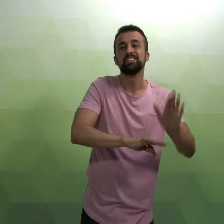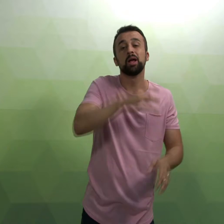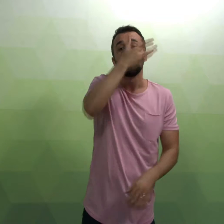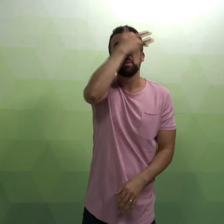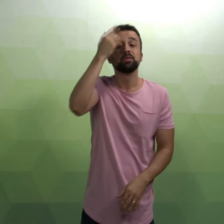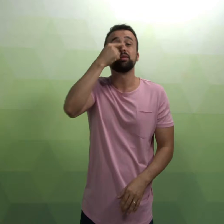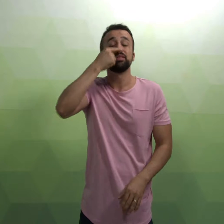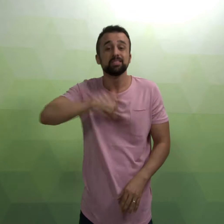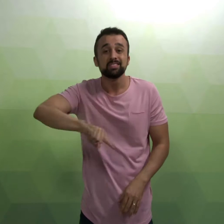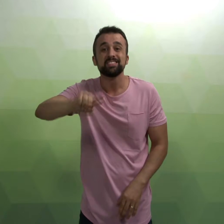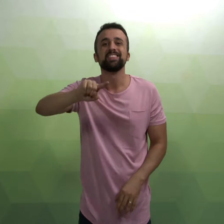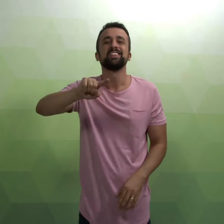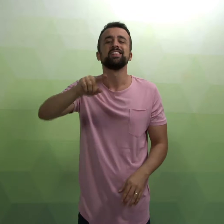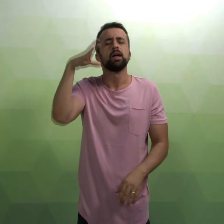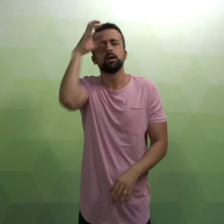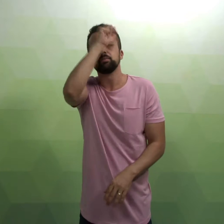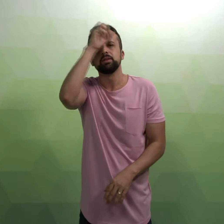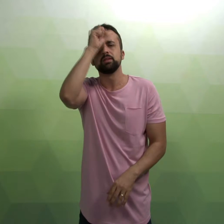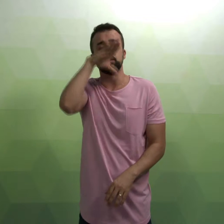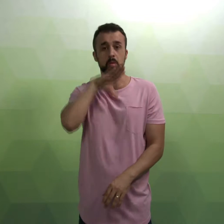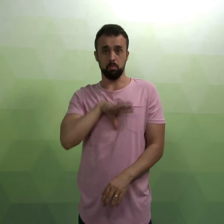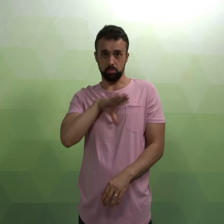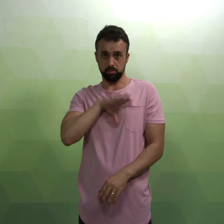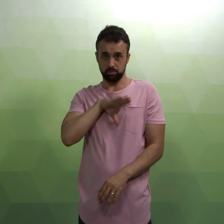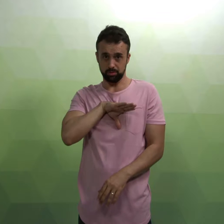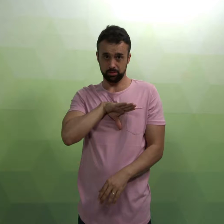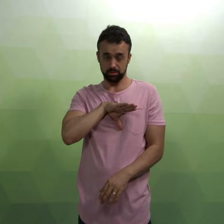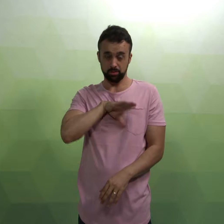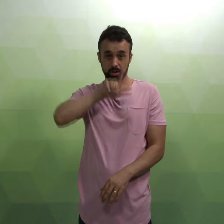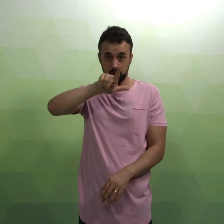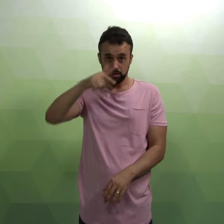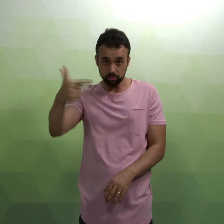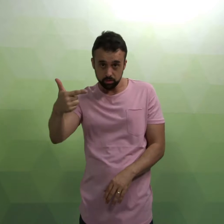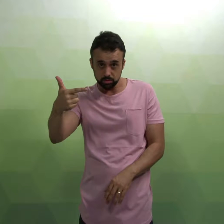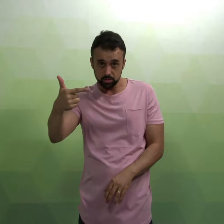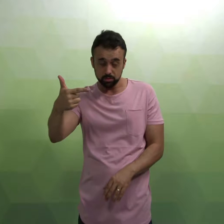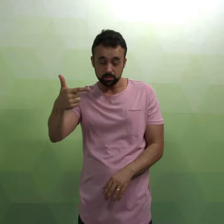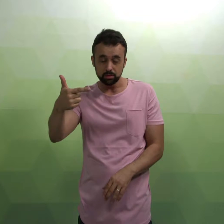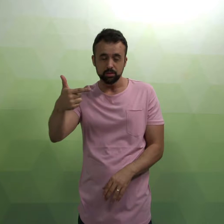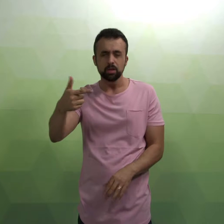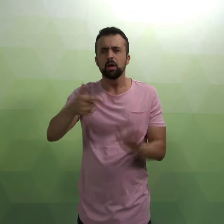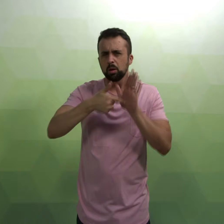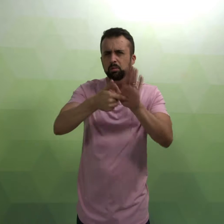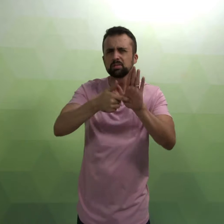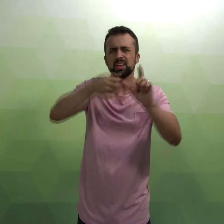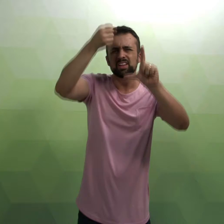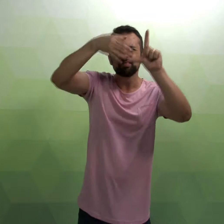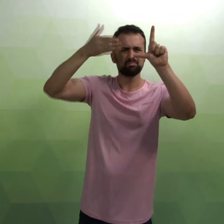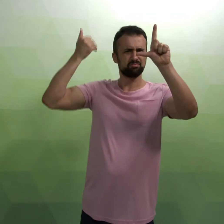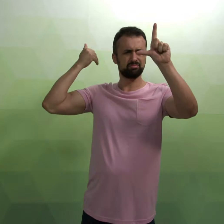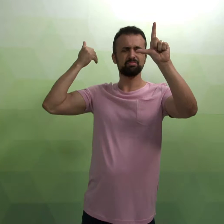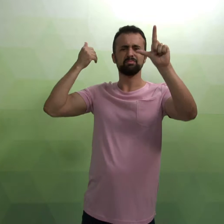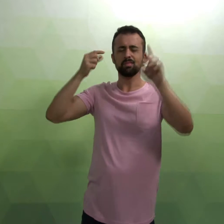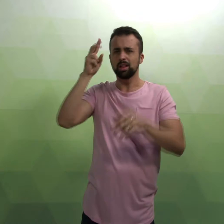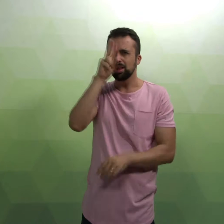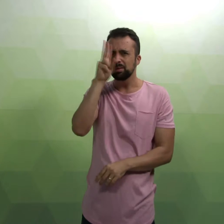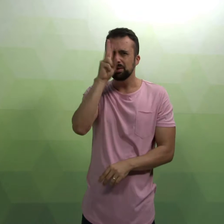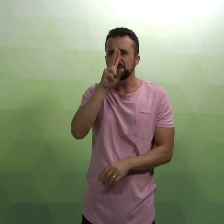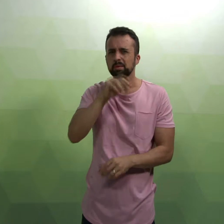Lembram-se do texto do tailandês que estava aprendendo português como segunda língua que mostrei na aula passada?